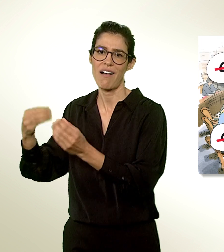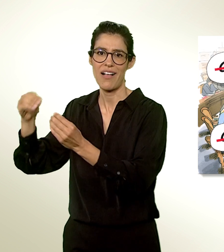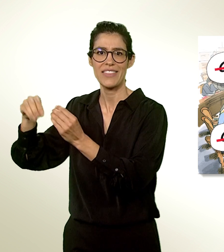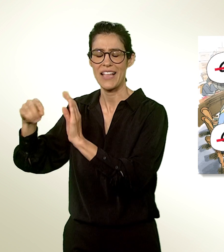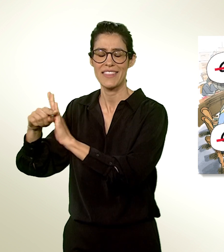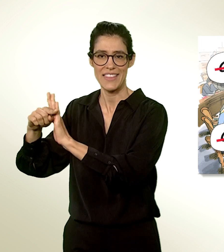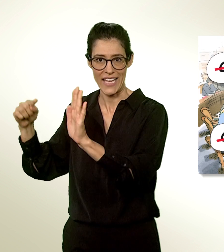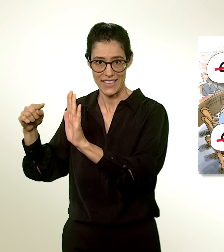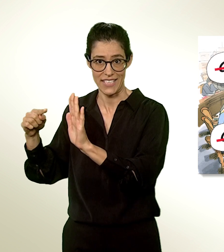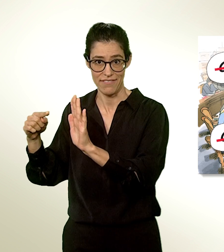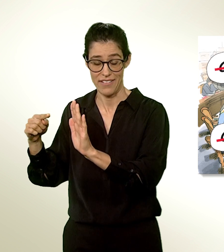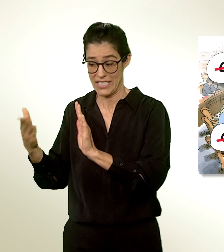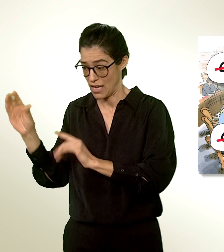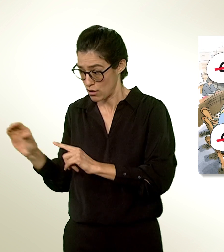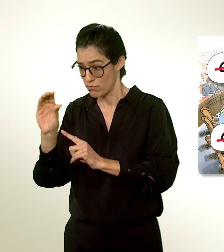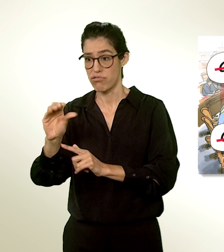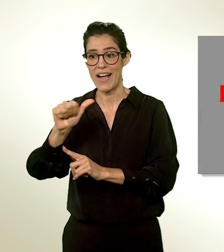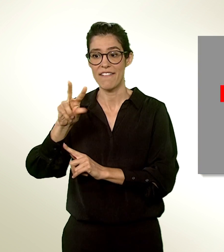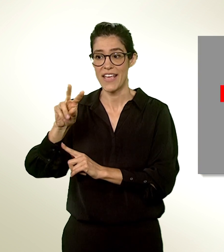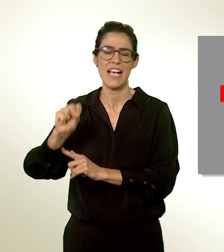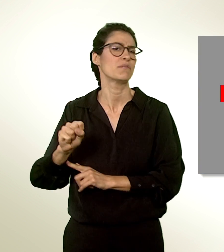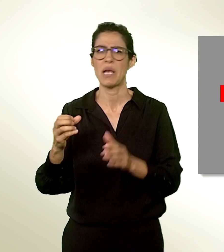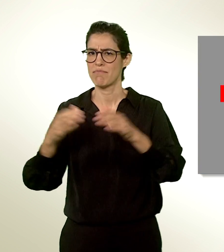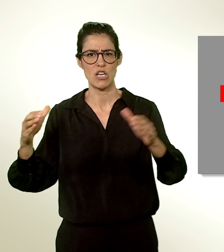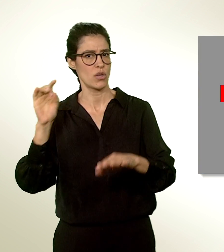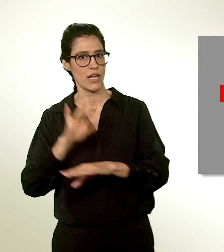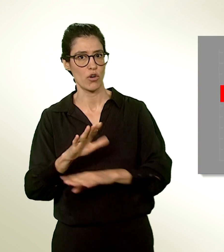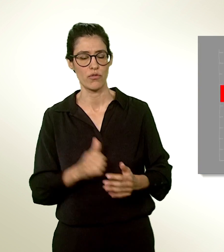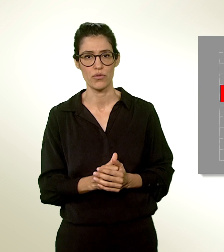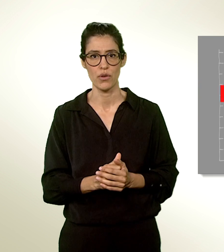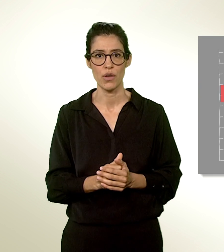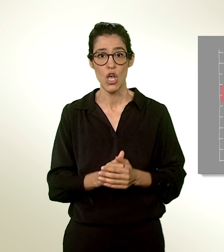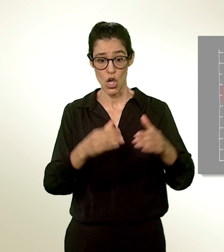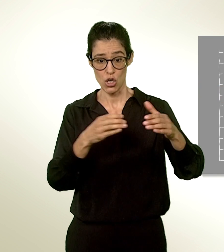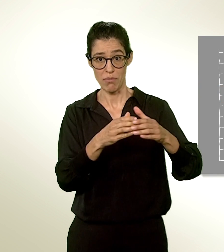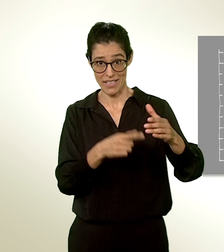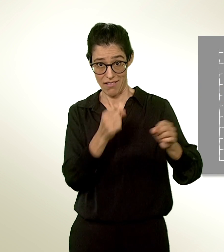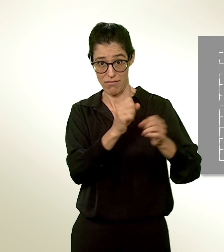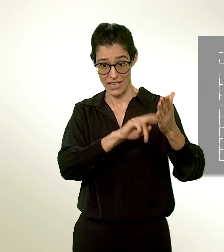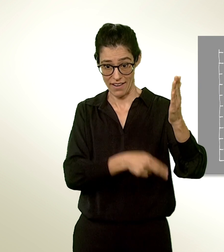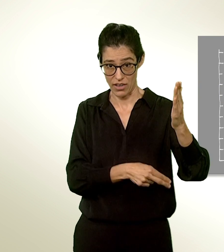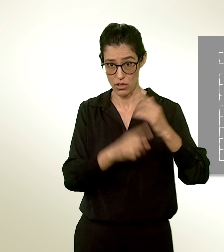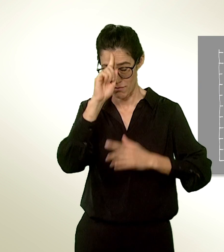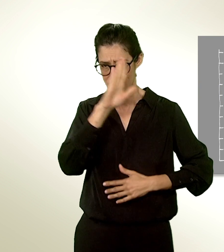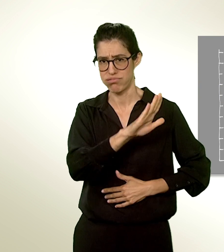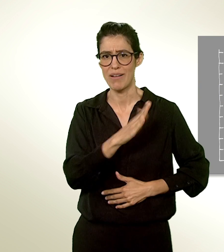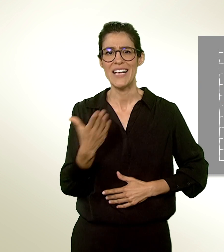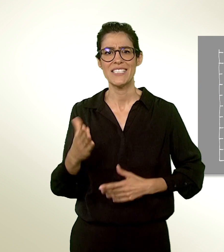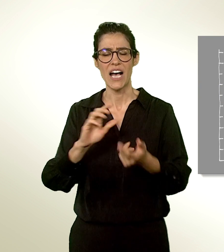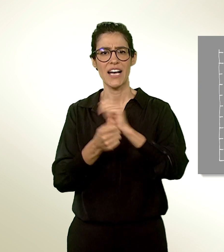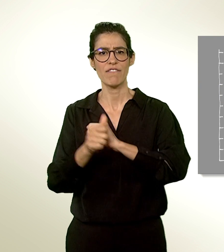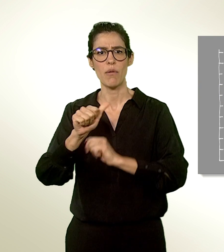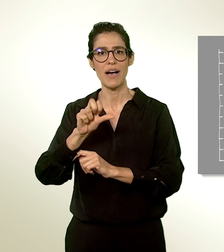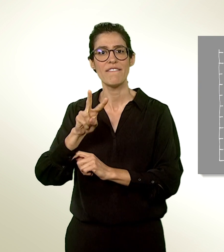la majorité a refusé cette idée. Le comité référendaire estime que la réforme AVS 21 prévoit